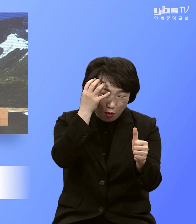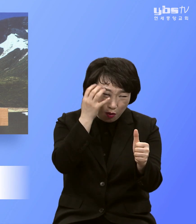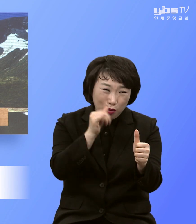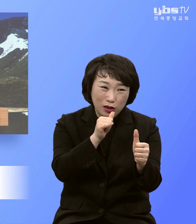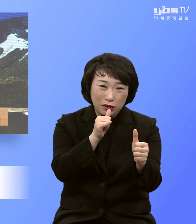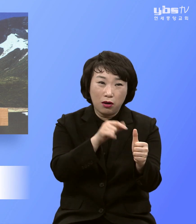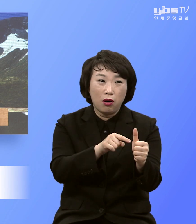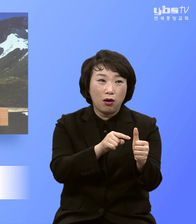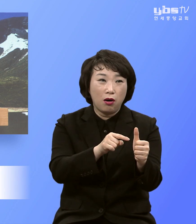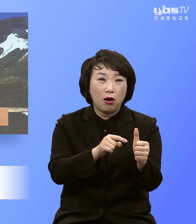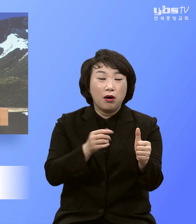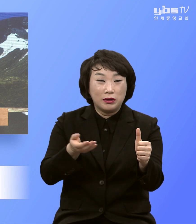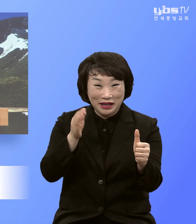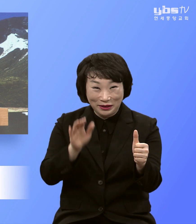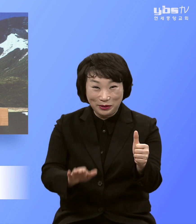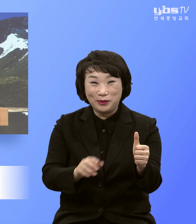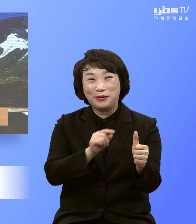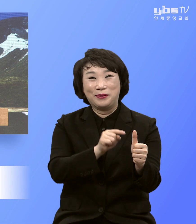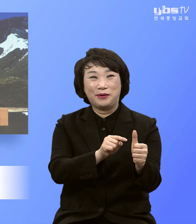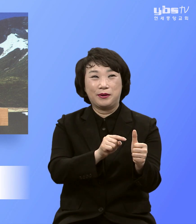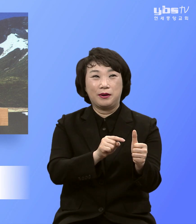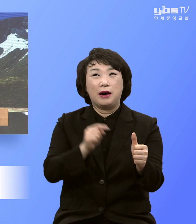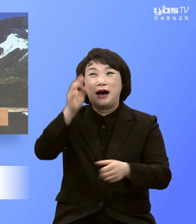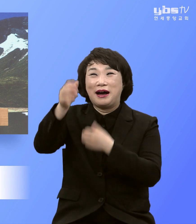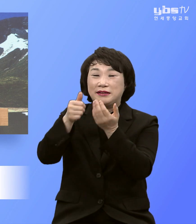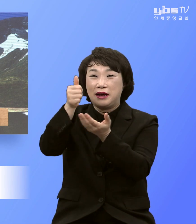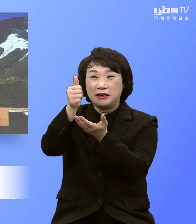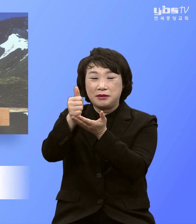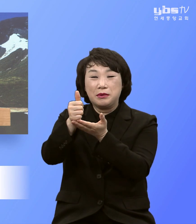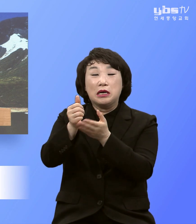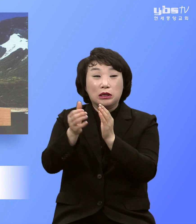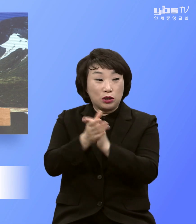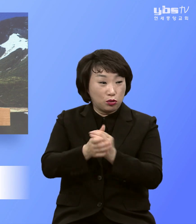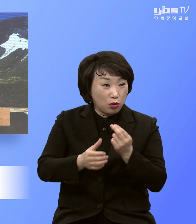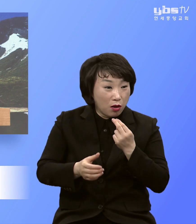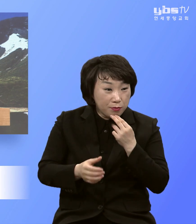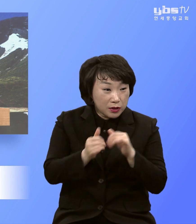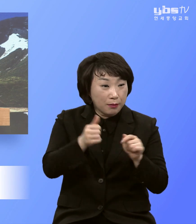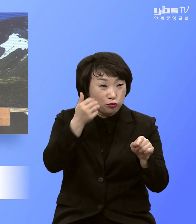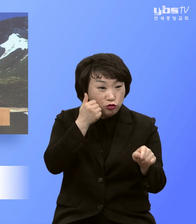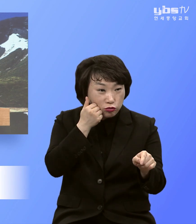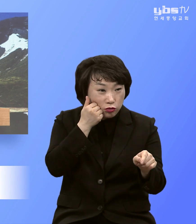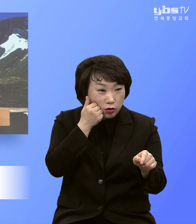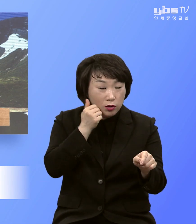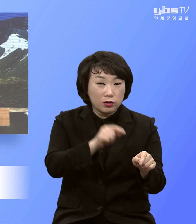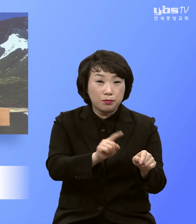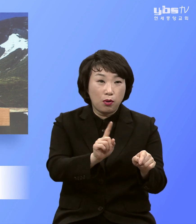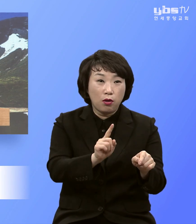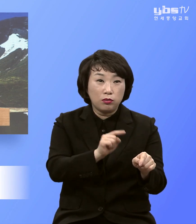고통으로 시달리고 있다 할지라도 하나님은 기도하지 않는 사람에게는